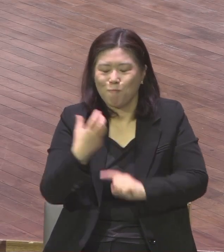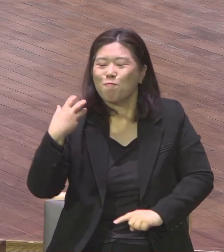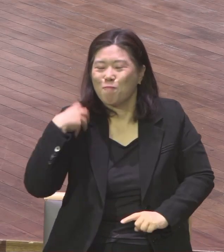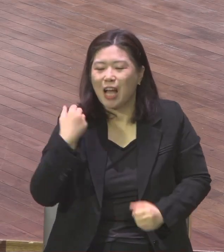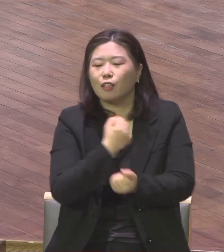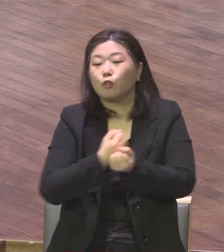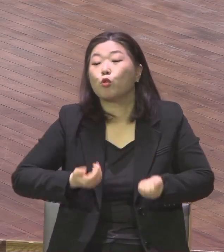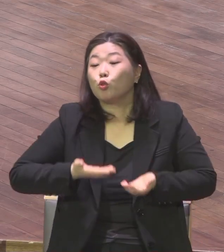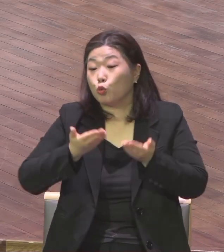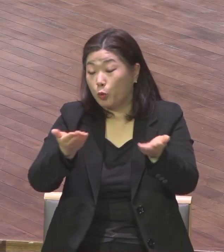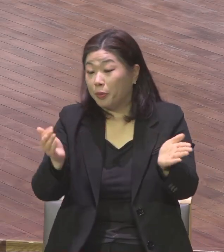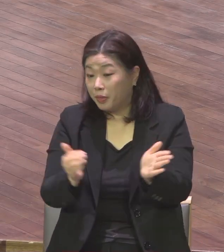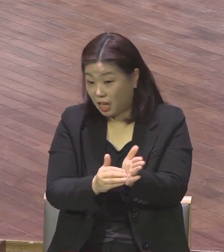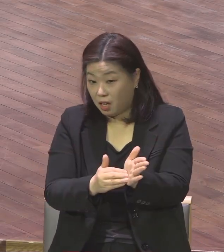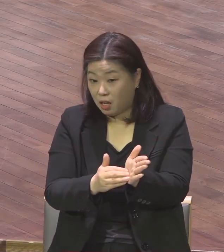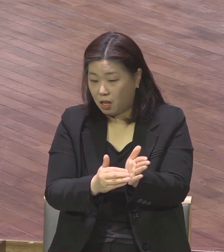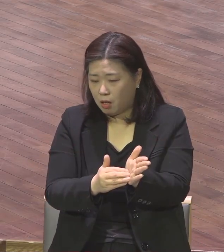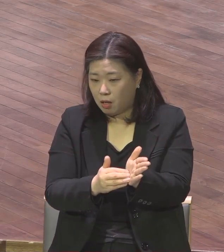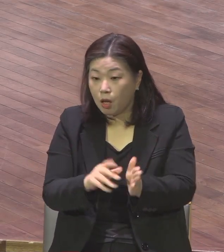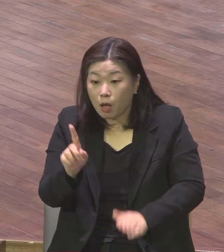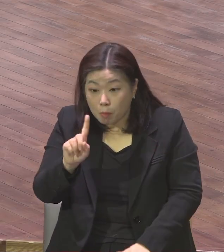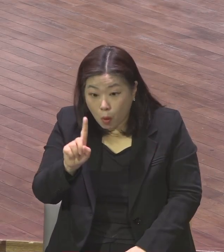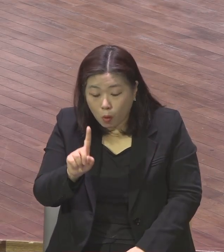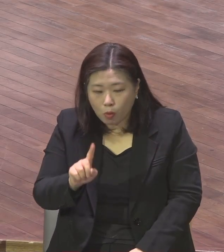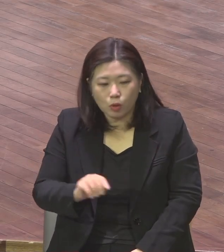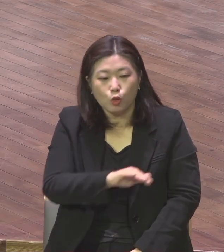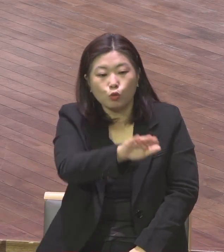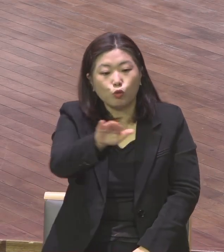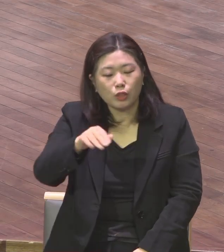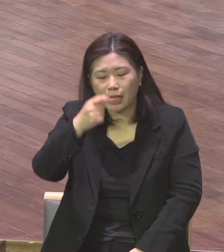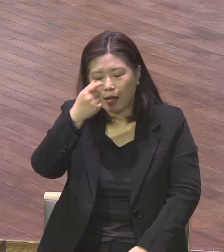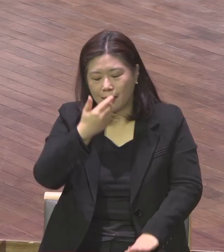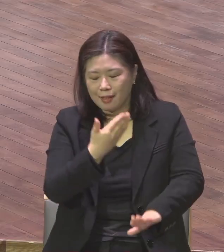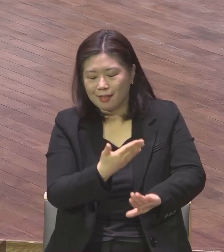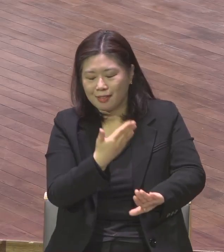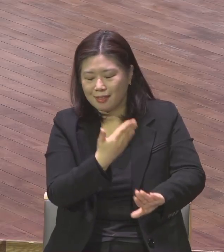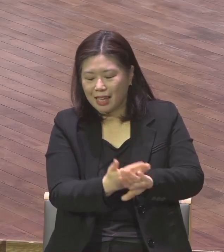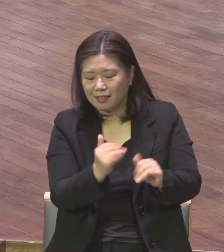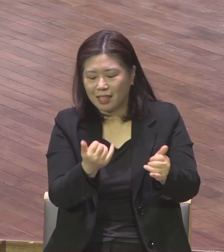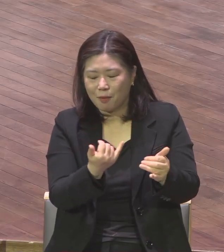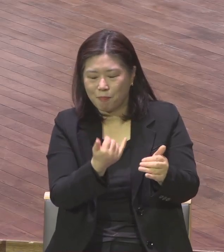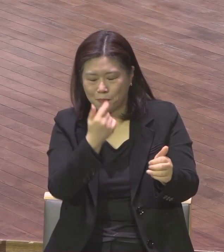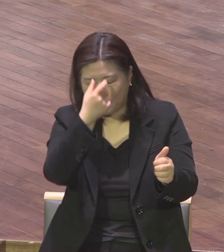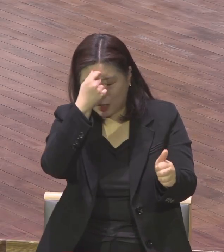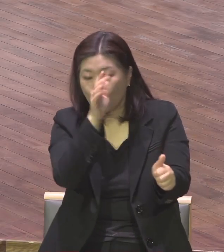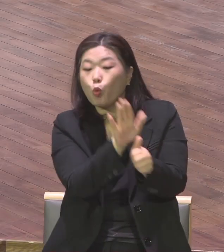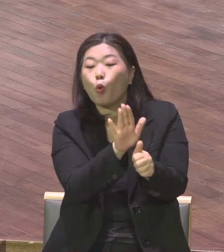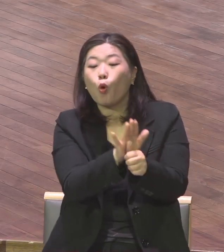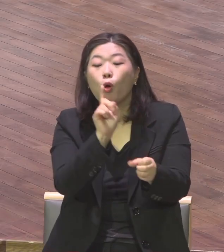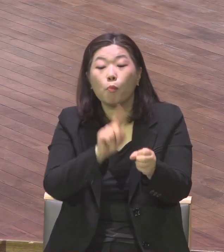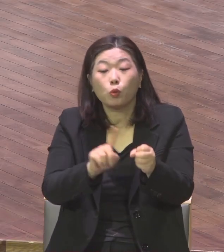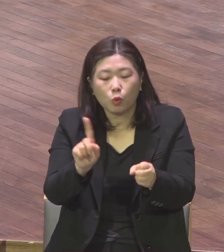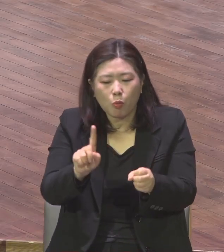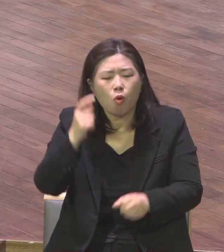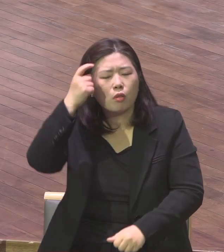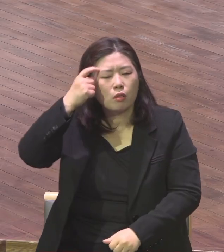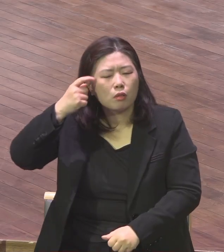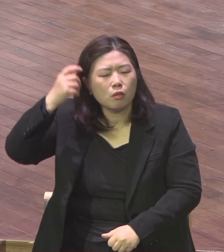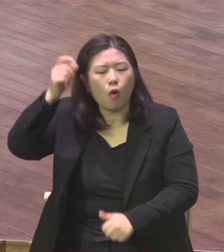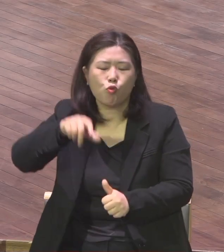그리스도밖에 없다. 이 사실을 사람들이 모르고 있기 때문에 알리는, 전파하는